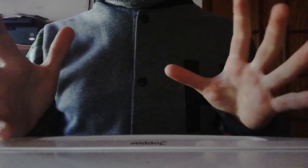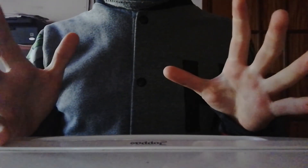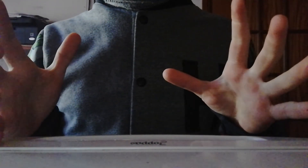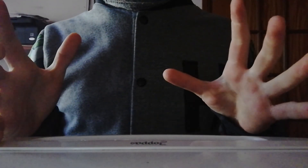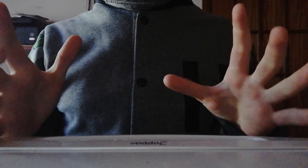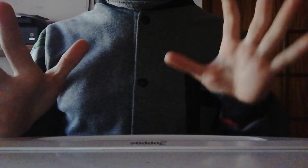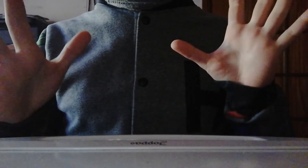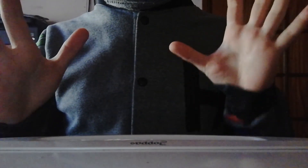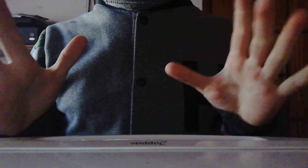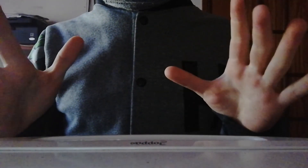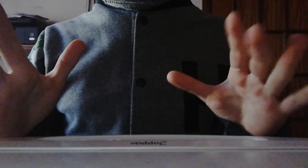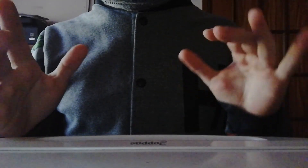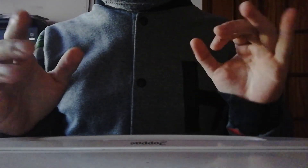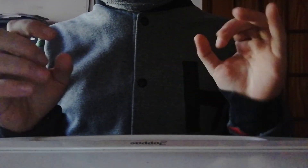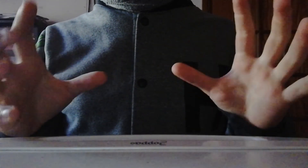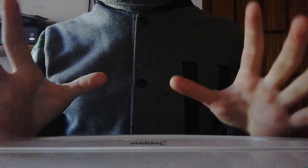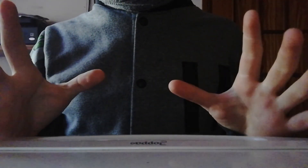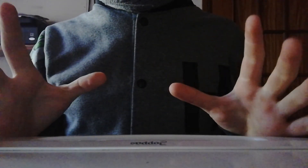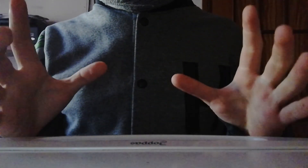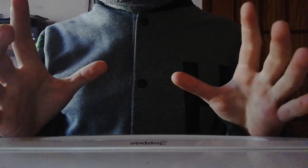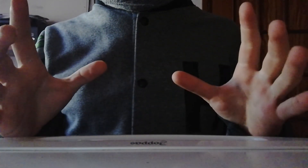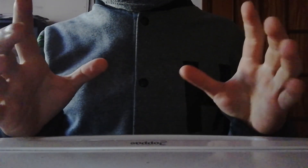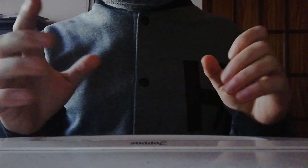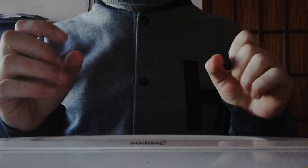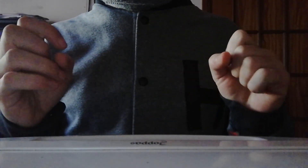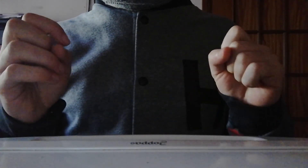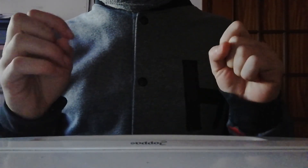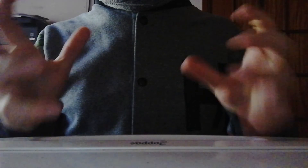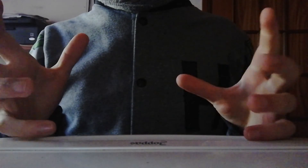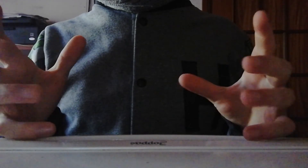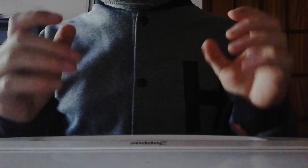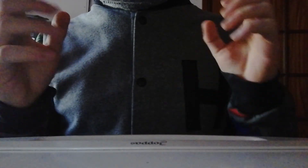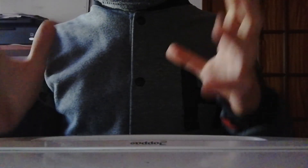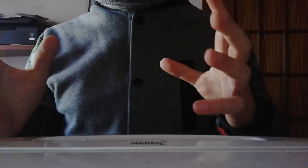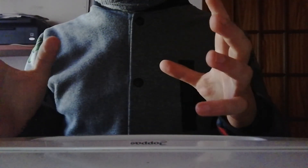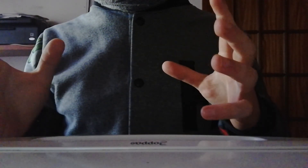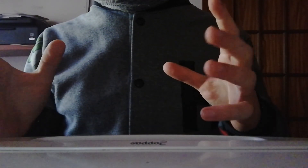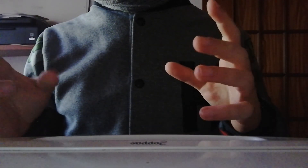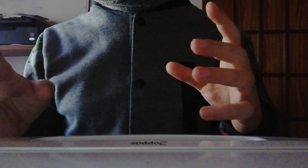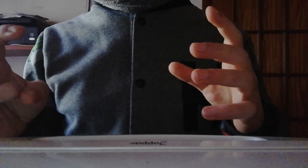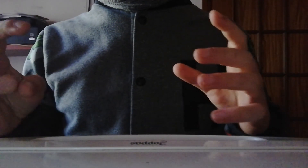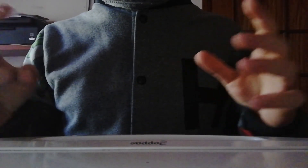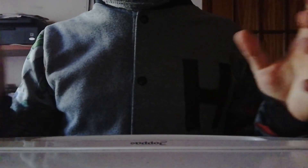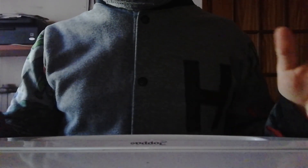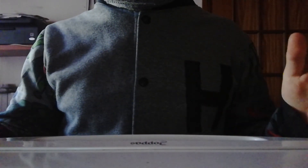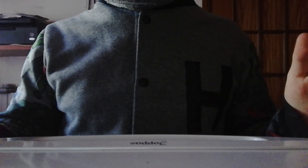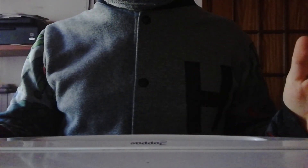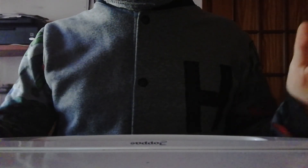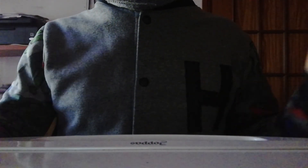poi non lo so poi immesso agli orari che mi trovo meglio tanto lo porto a noi scegliere al posto